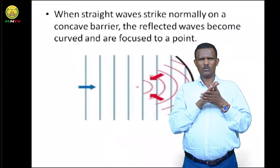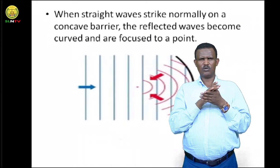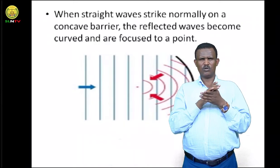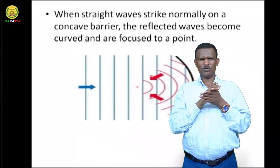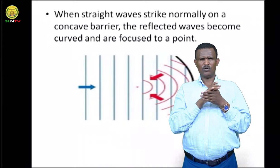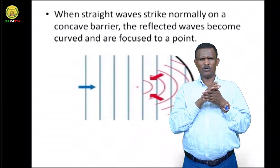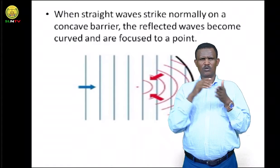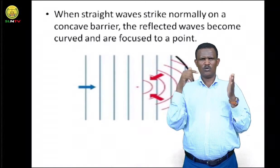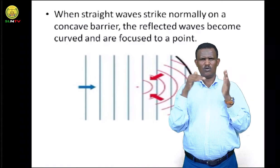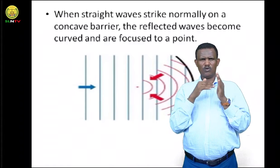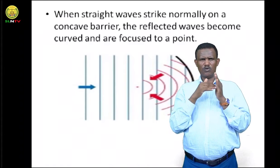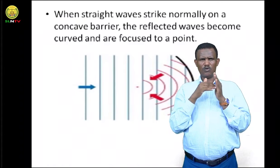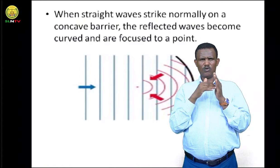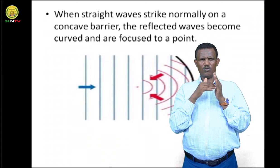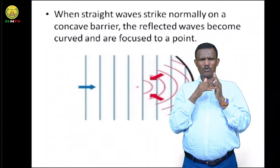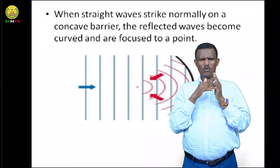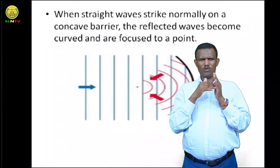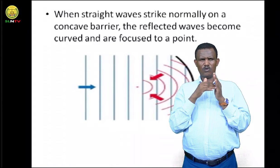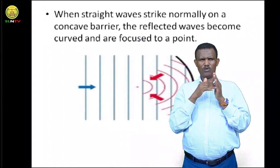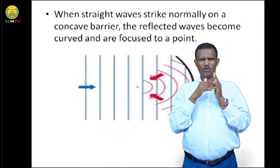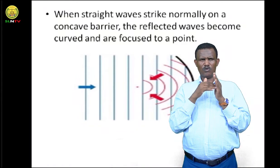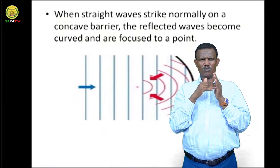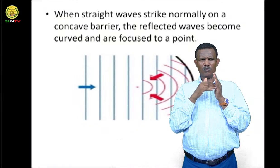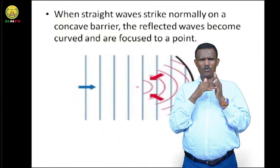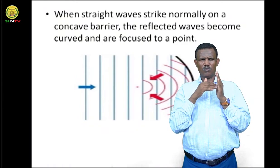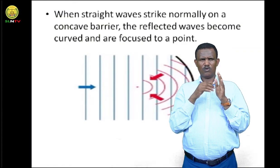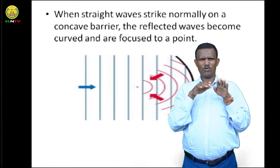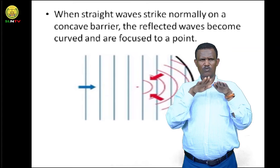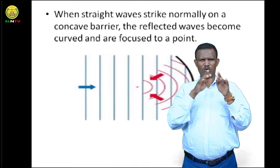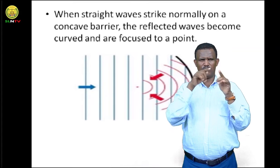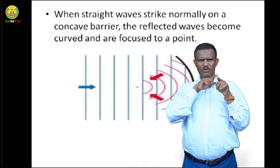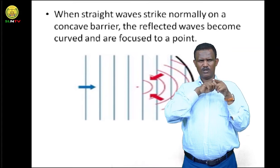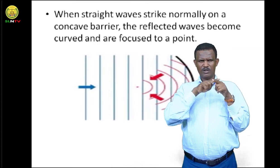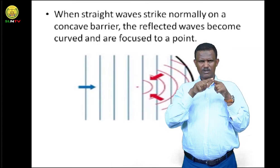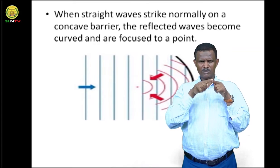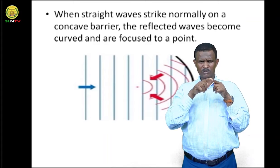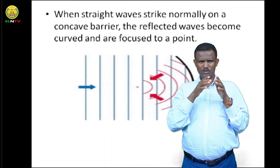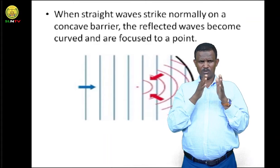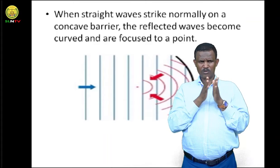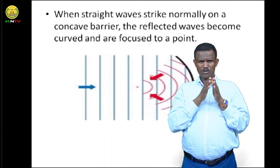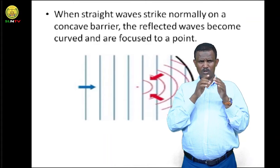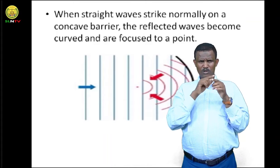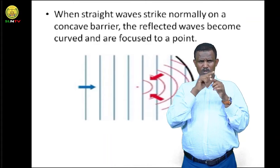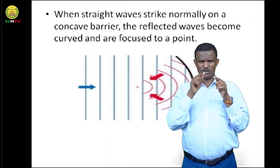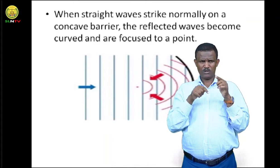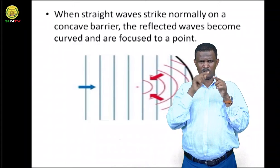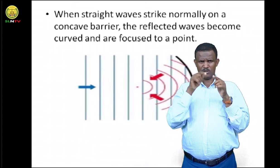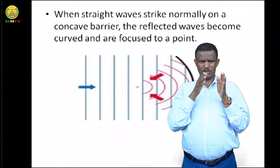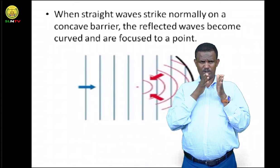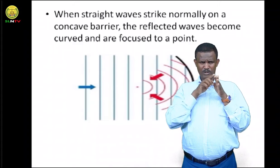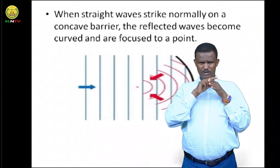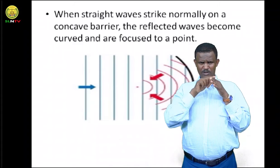a concave barrier marka wave xariiqaheegu aynu u qaadanay ee wave frontsku ay yihiin